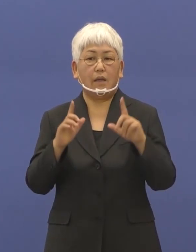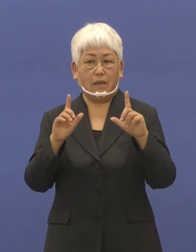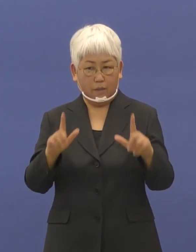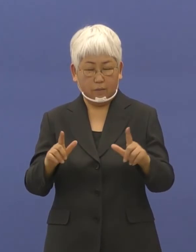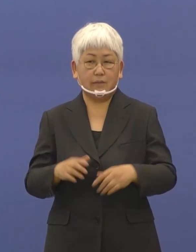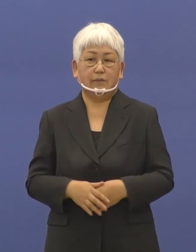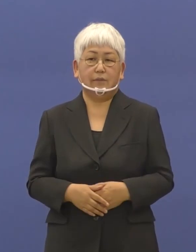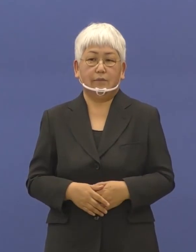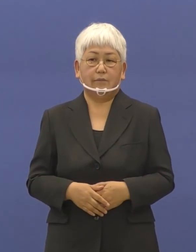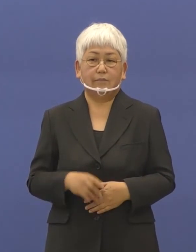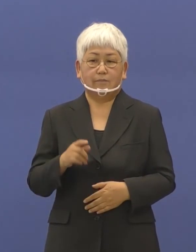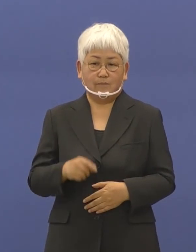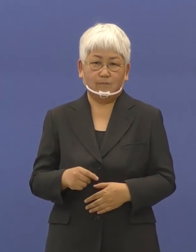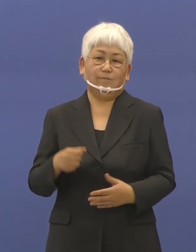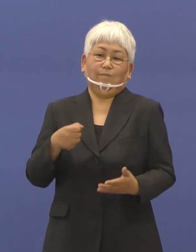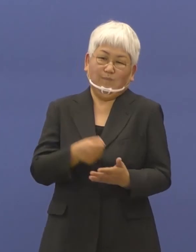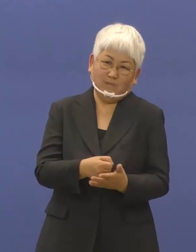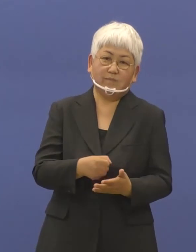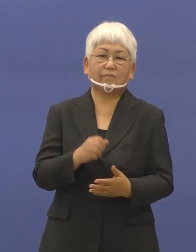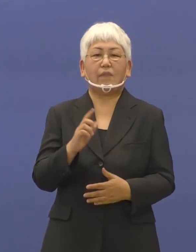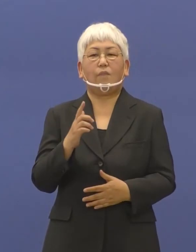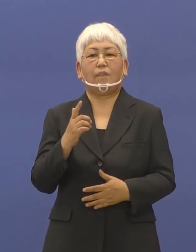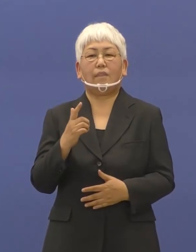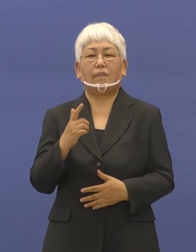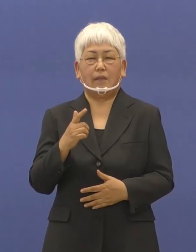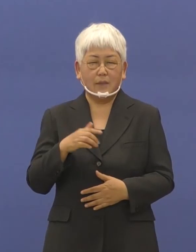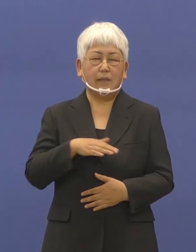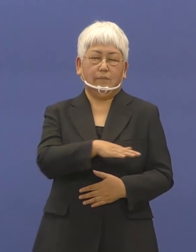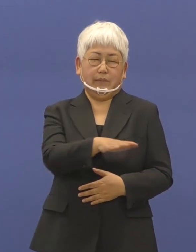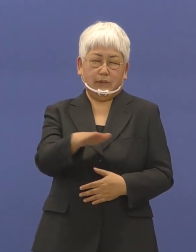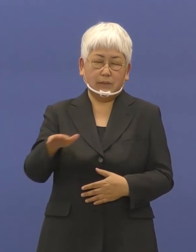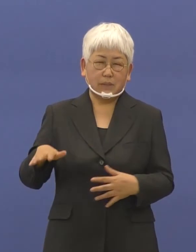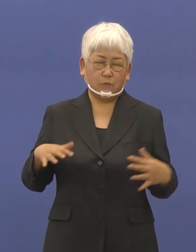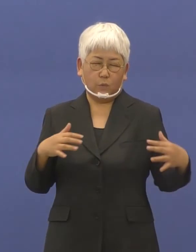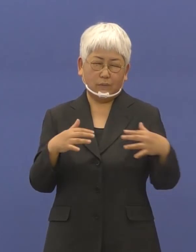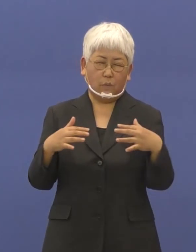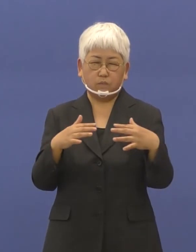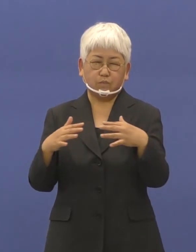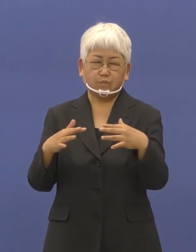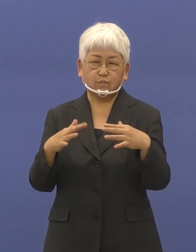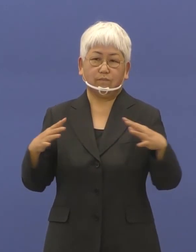ってやるんじゃなくて、広くこう議論しながら